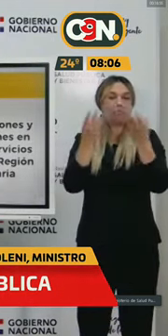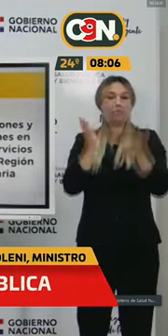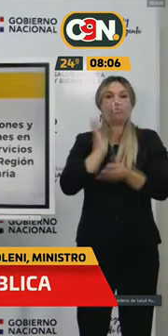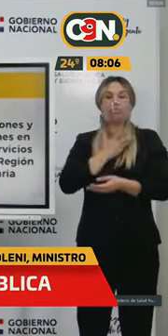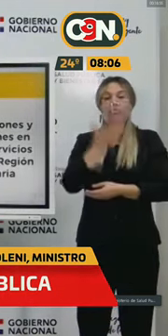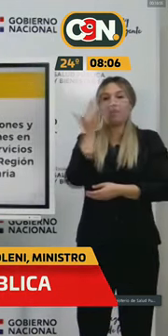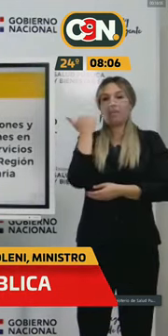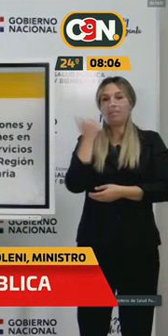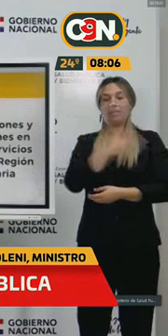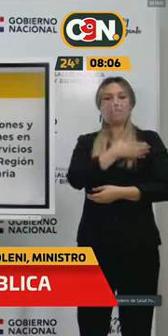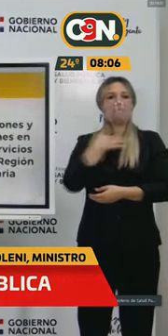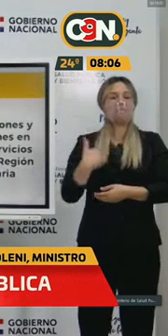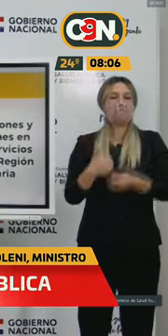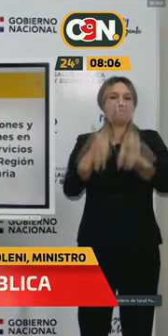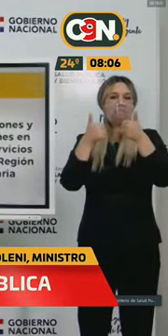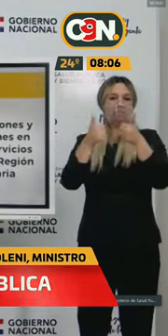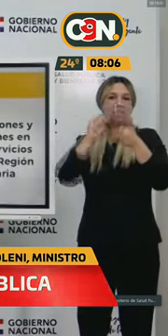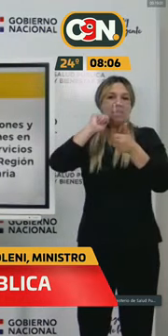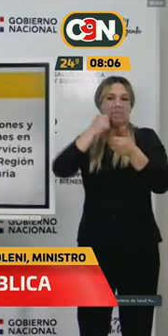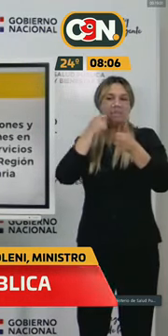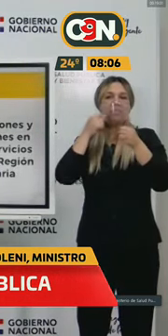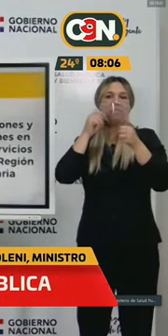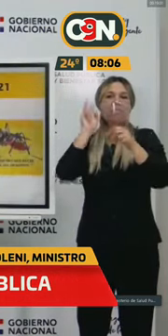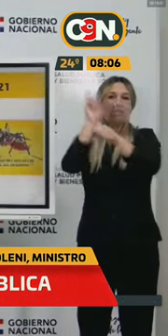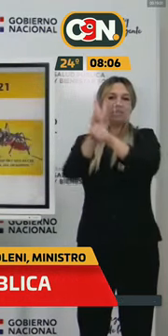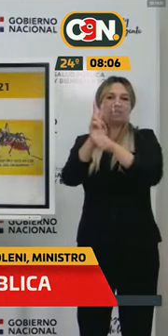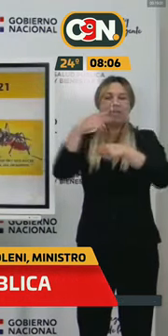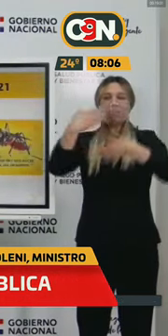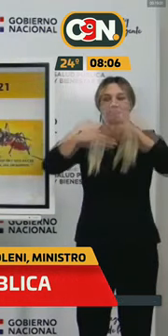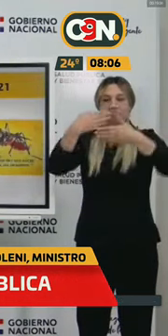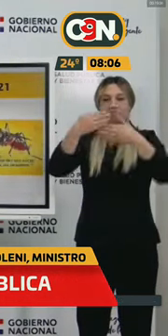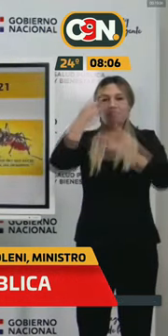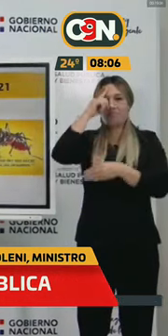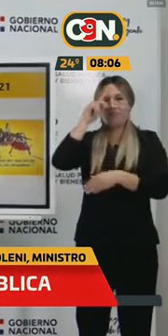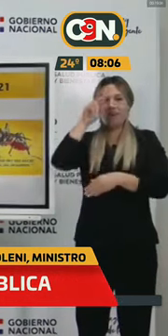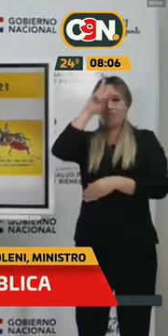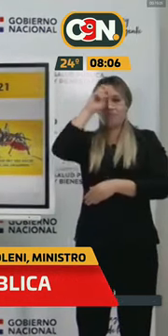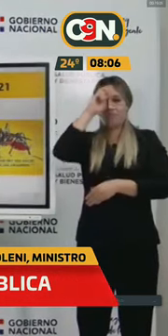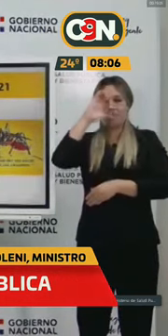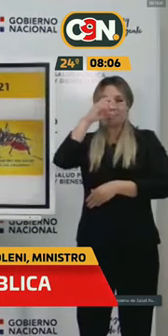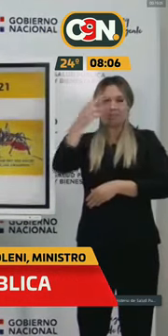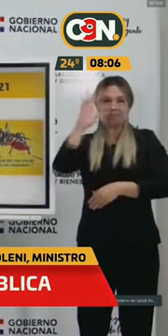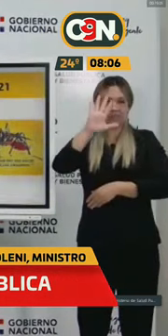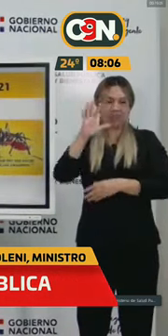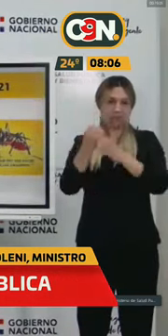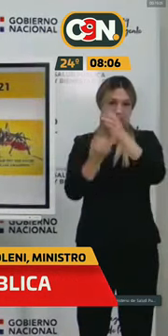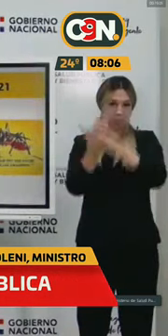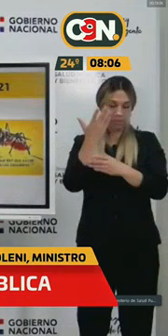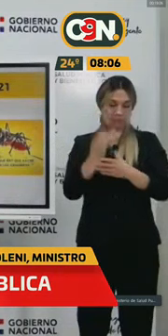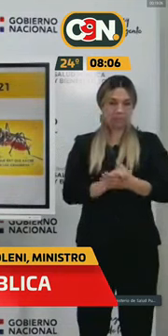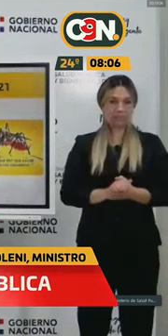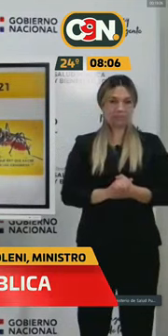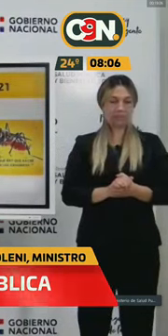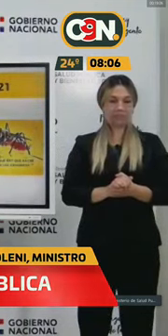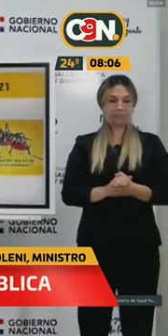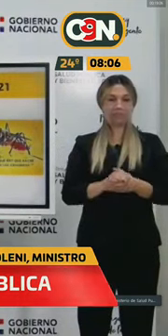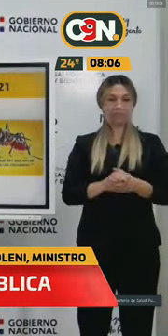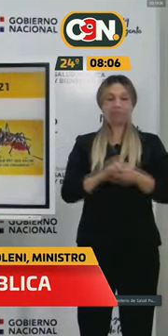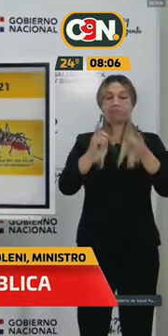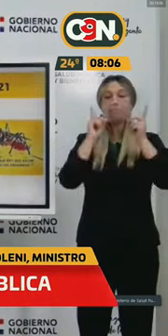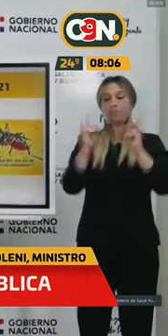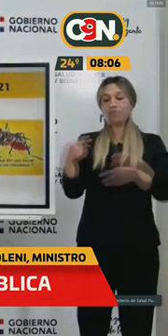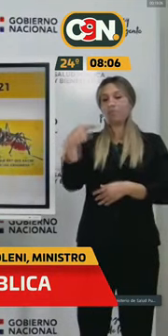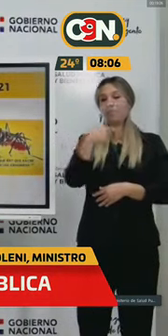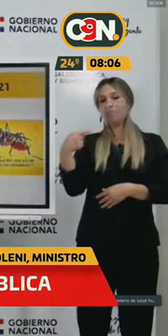adelante en la zona del Bajo Chaco. En esta semana también estuvimos visitando al presidente